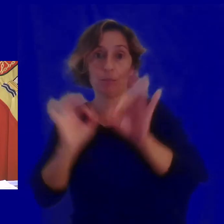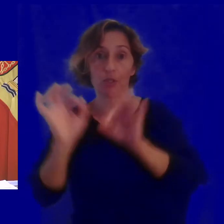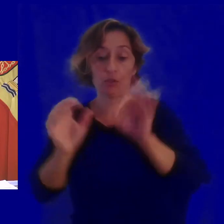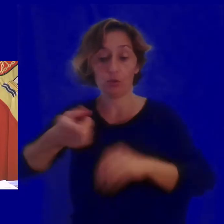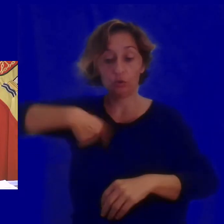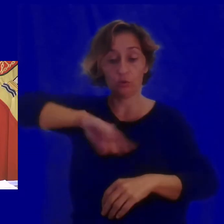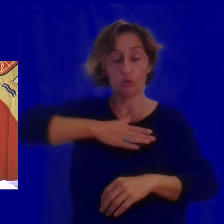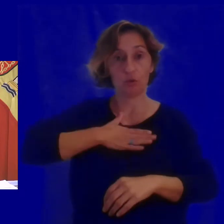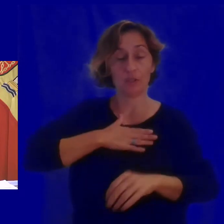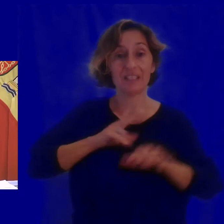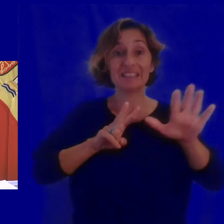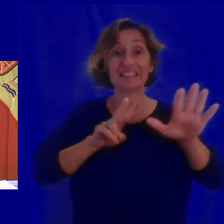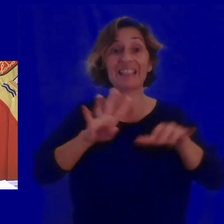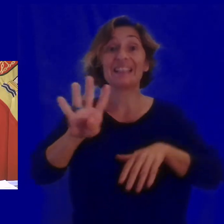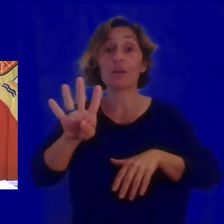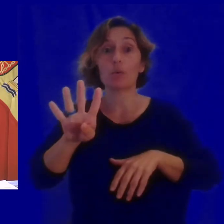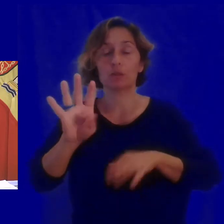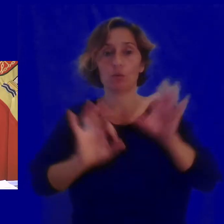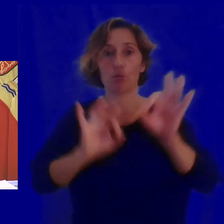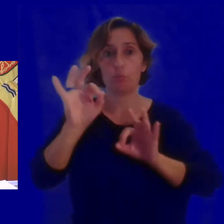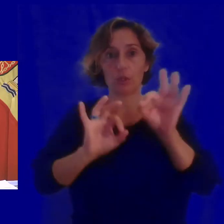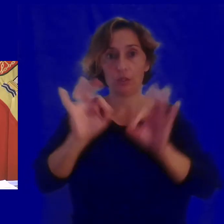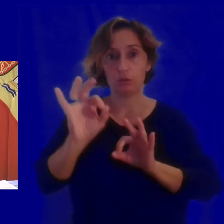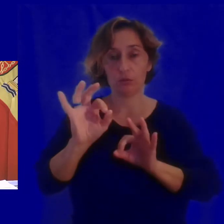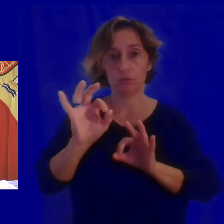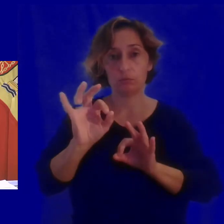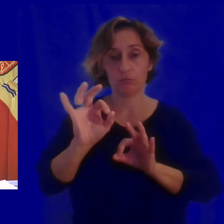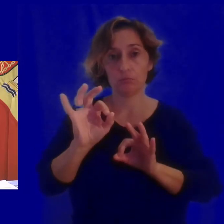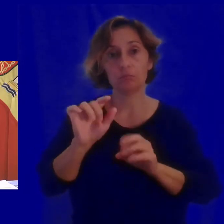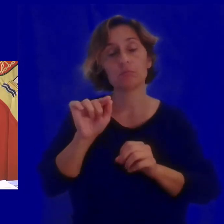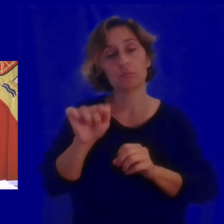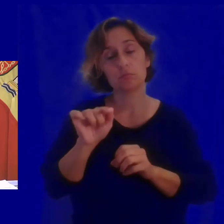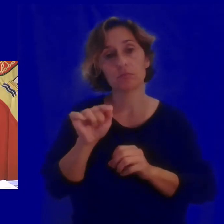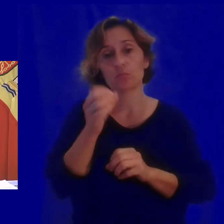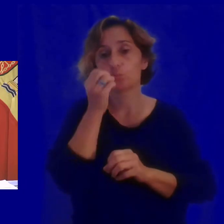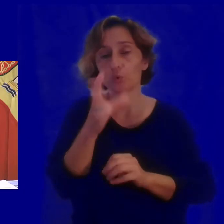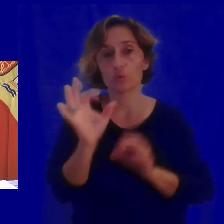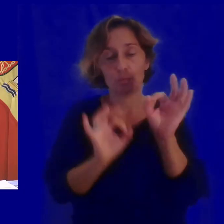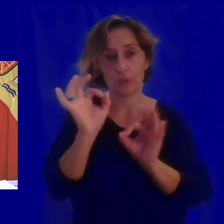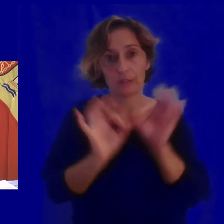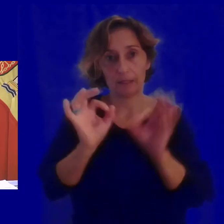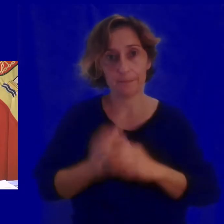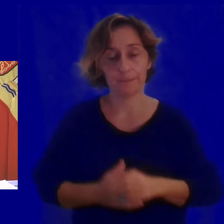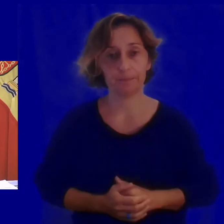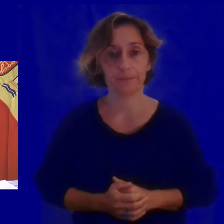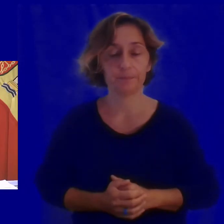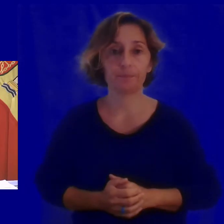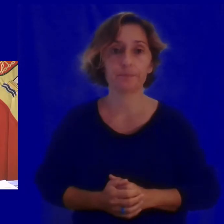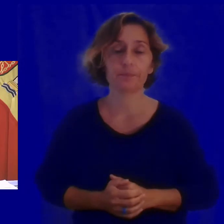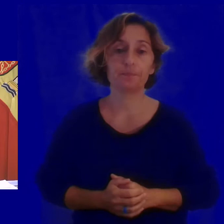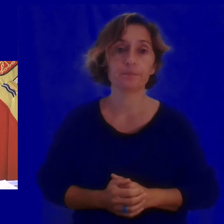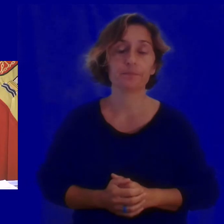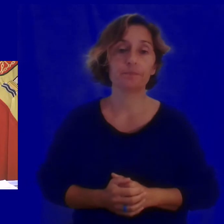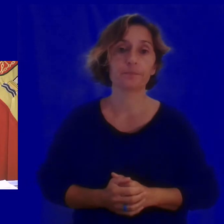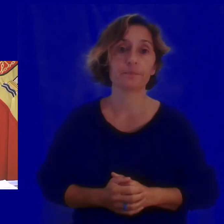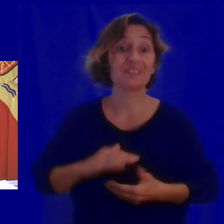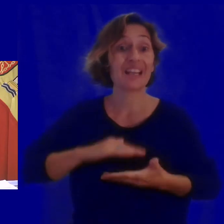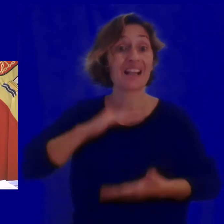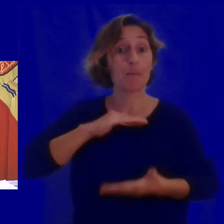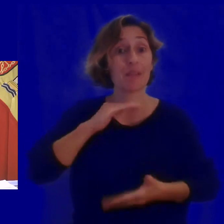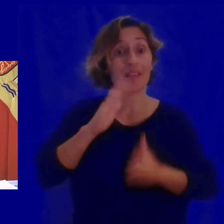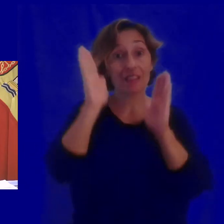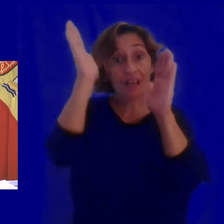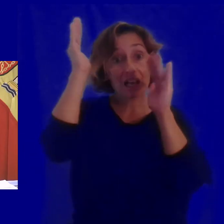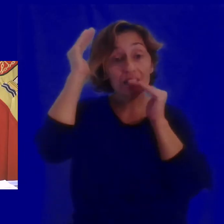lo cual es una buena, ¿no? Es un muy buen porcentaje. Y respecto a la capacidad